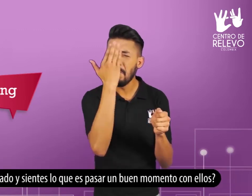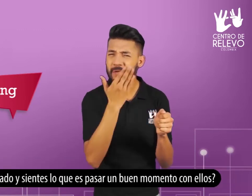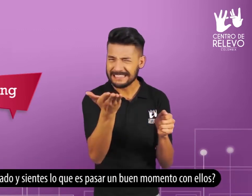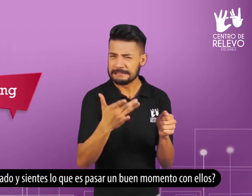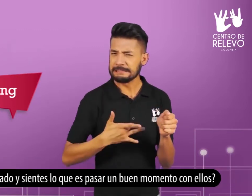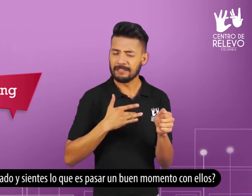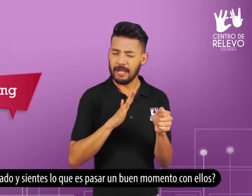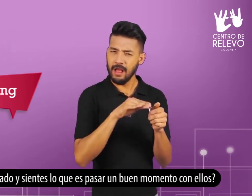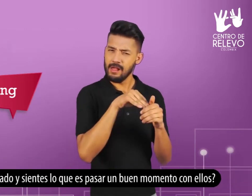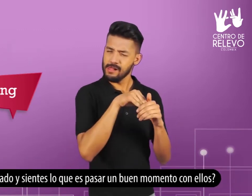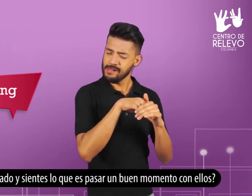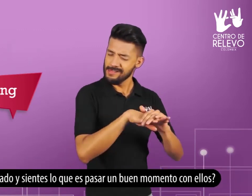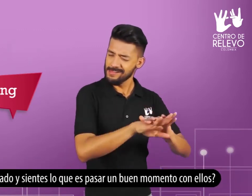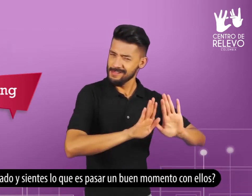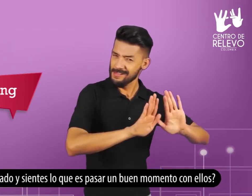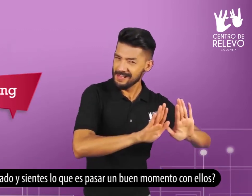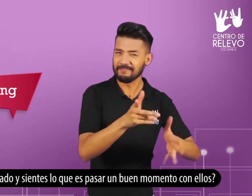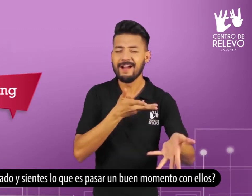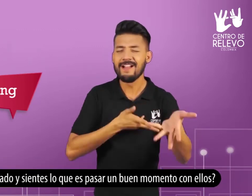¿Lo dejas de lado y sientes lo que es pasar un buen momento con ellos?